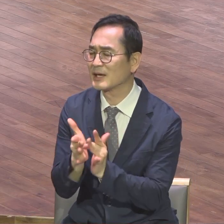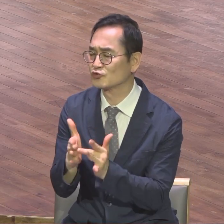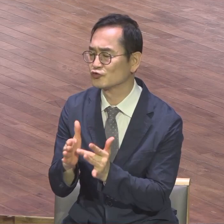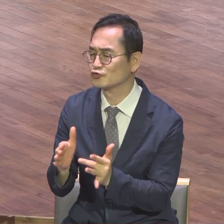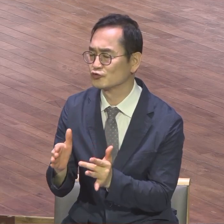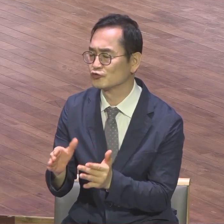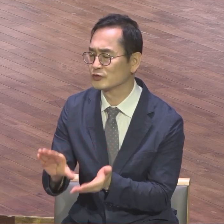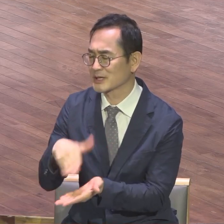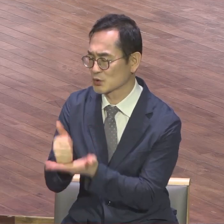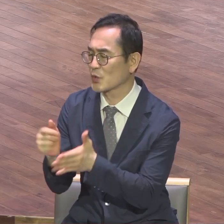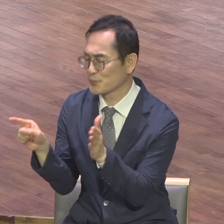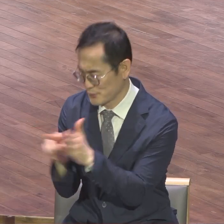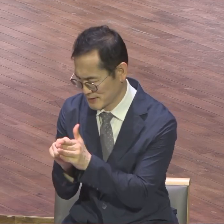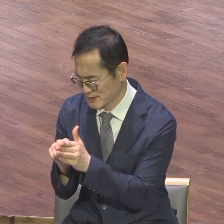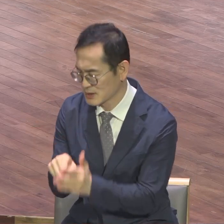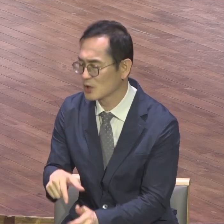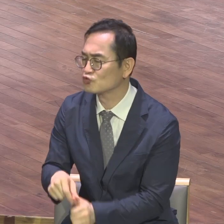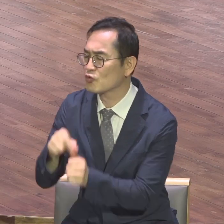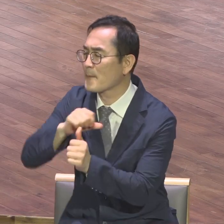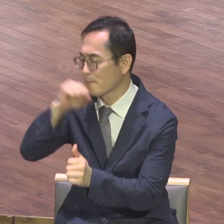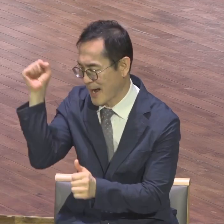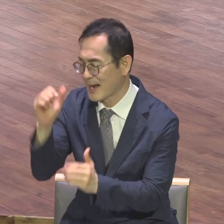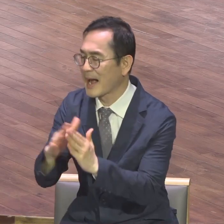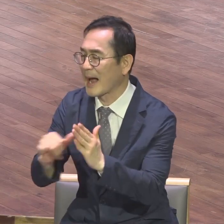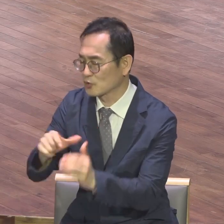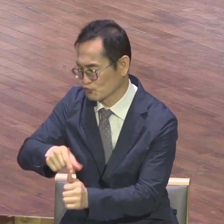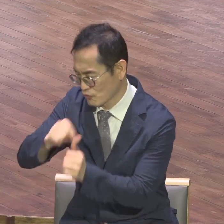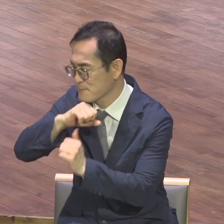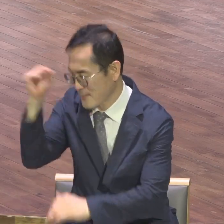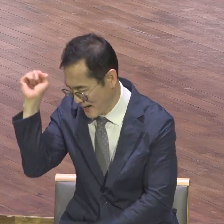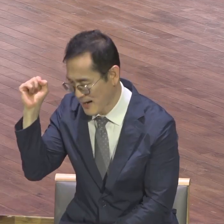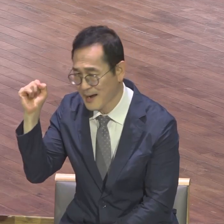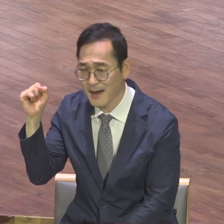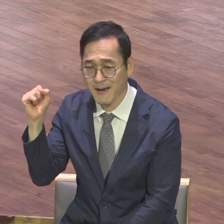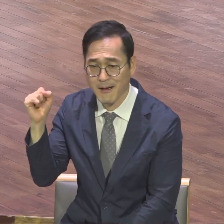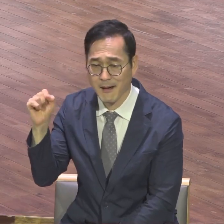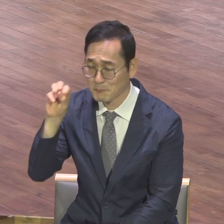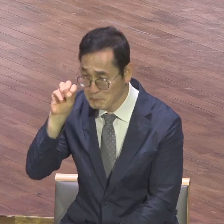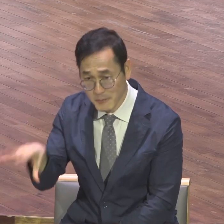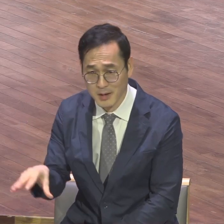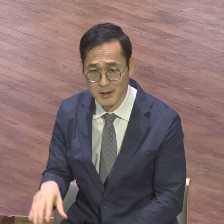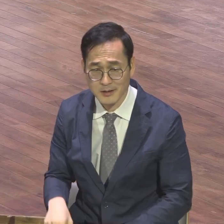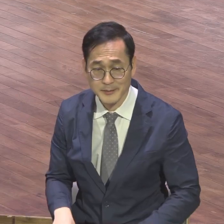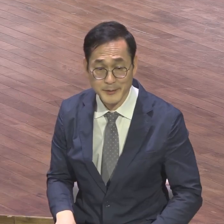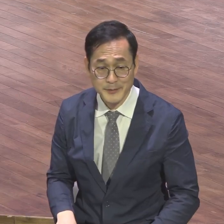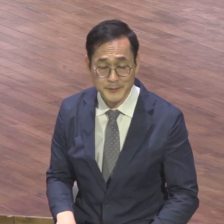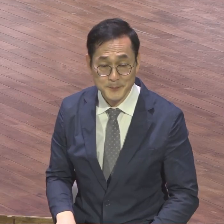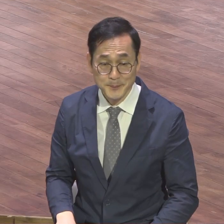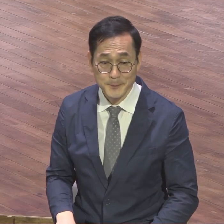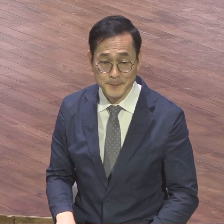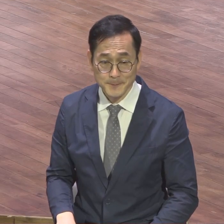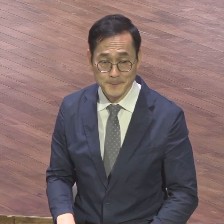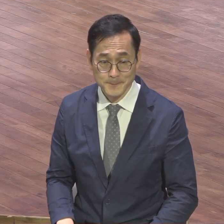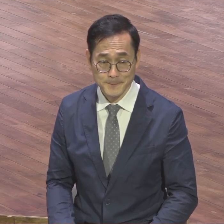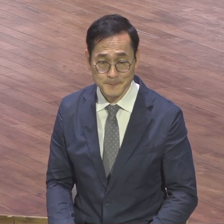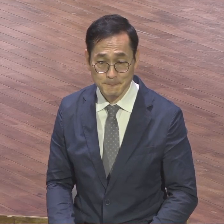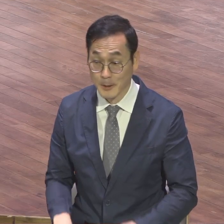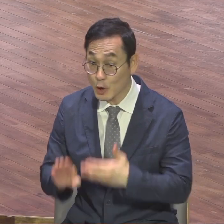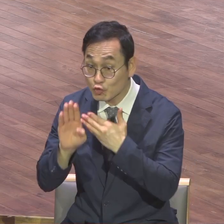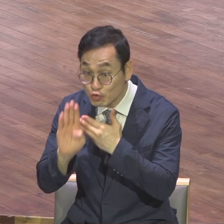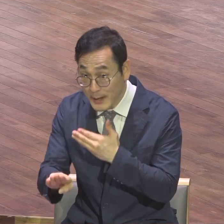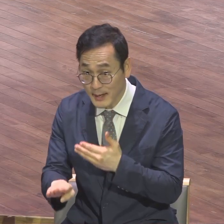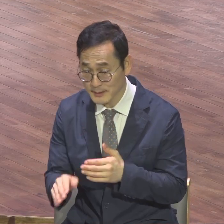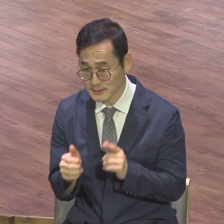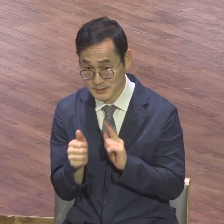예수 그리스도를 믿으면 개인 구원, 가족 구원까지 다 이루어진다. 이 말씀은요 바로 성취되죠.